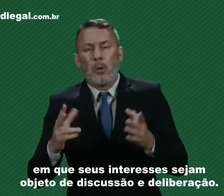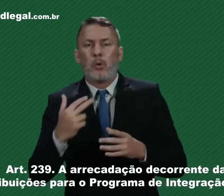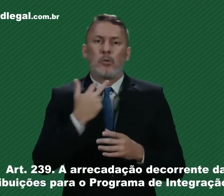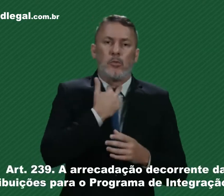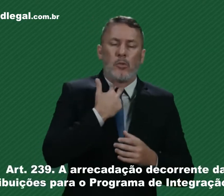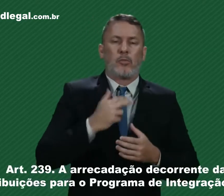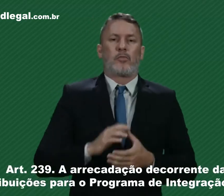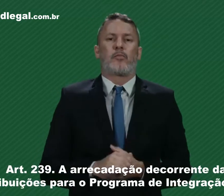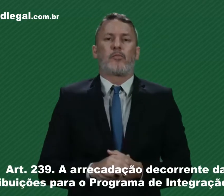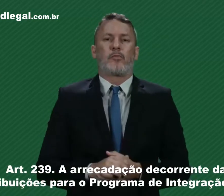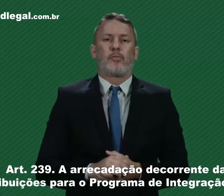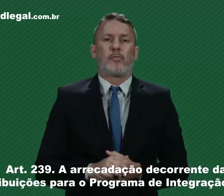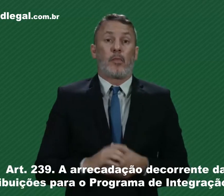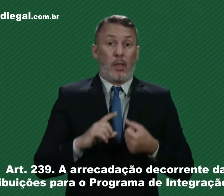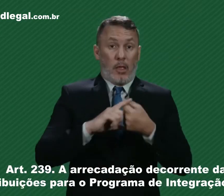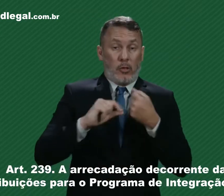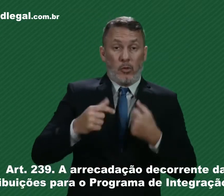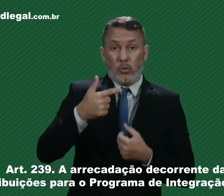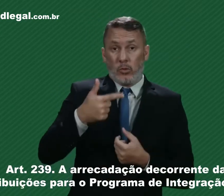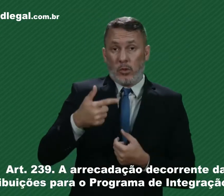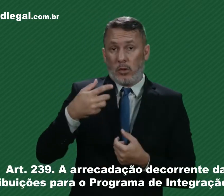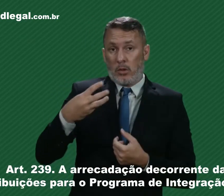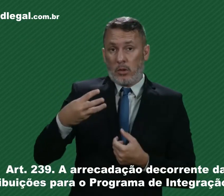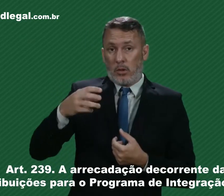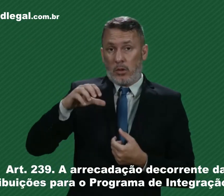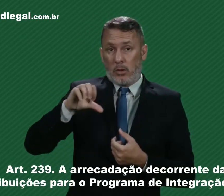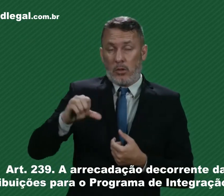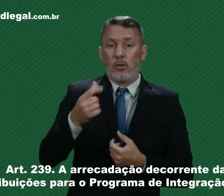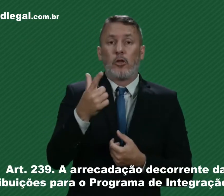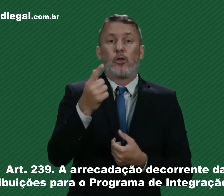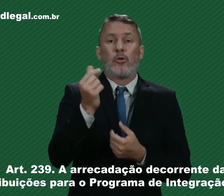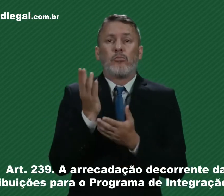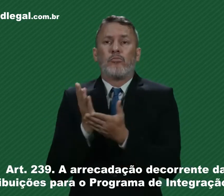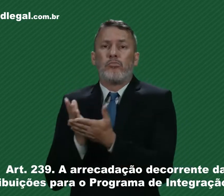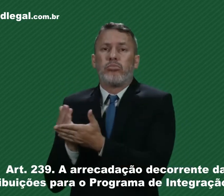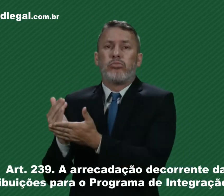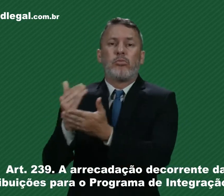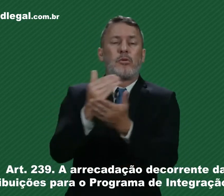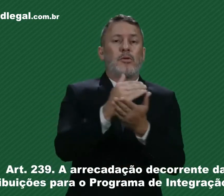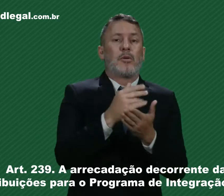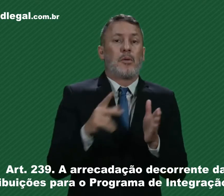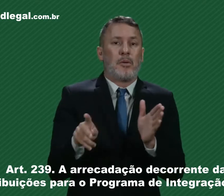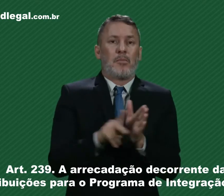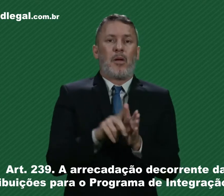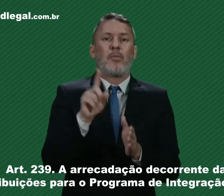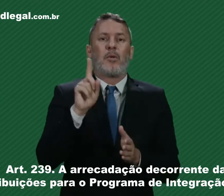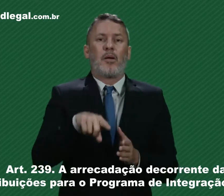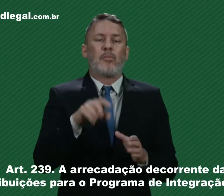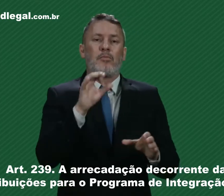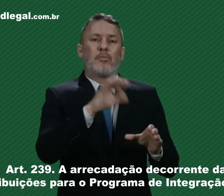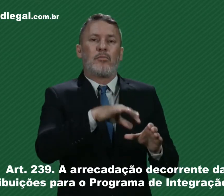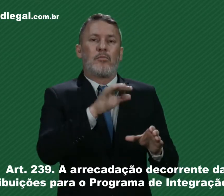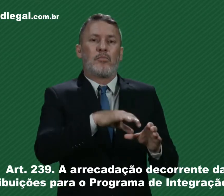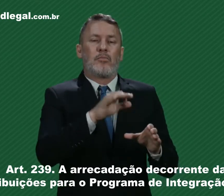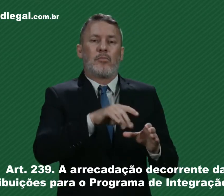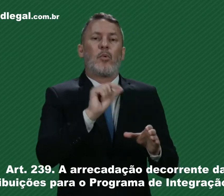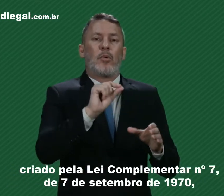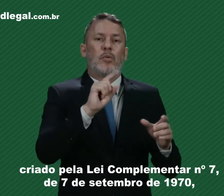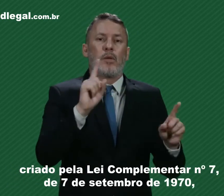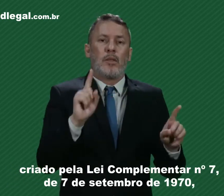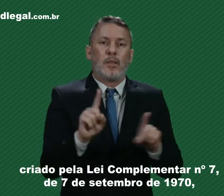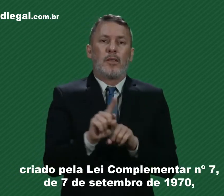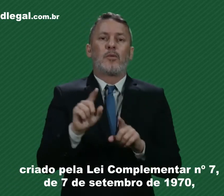deliberação. Artigo 239. A arrecadação decorrente das contribuições para o Programa de Integração